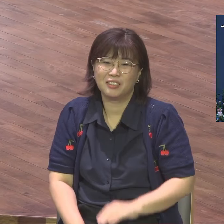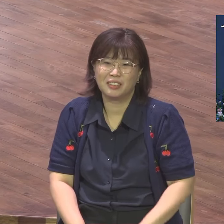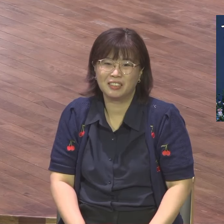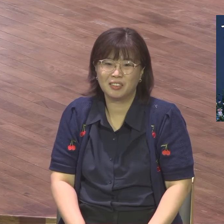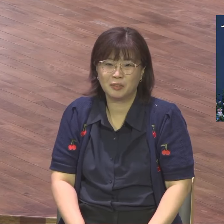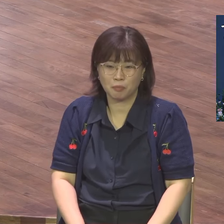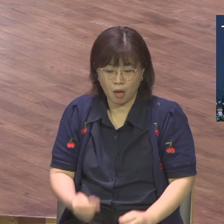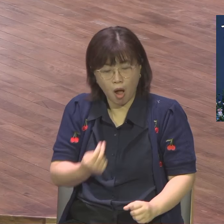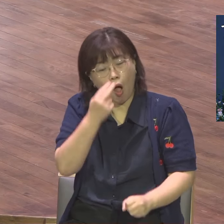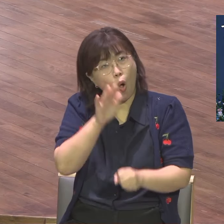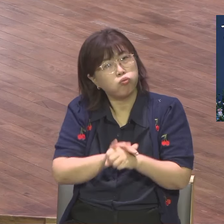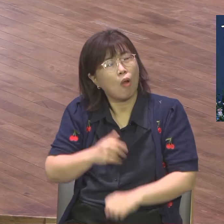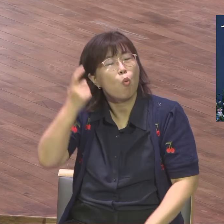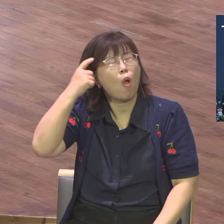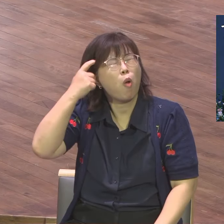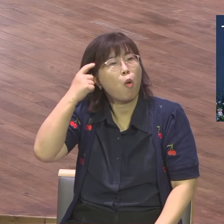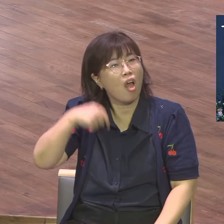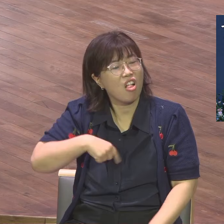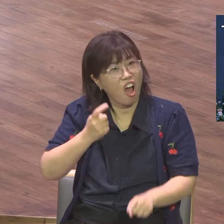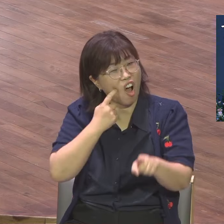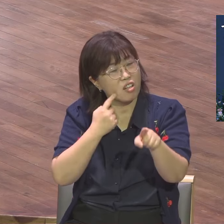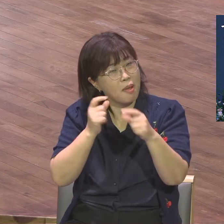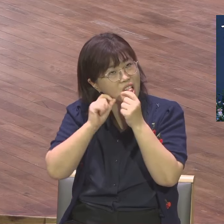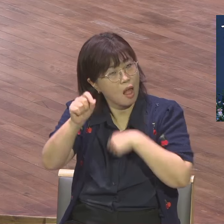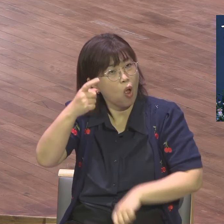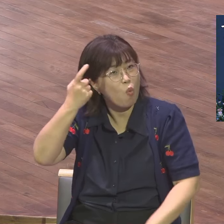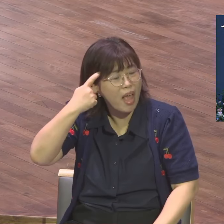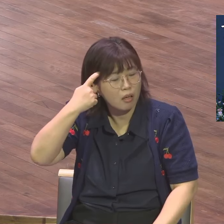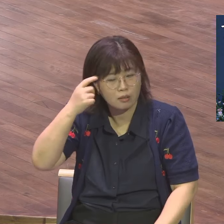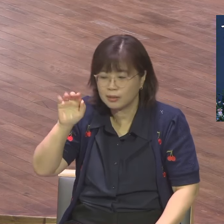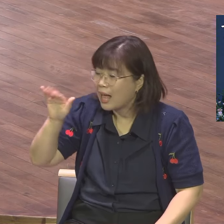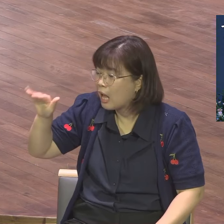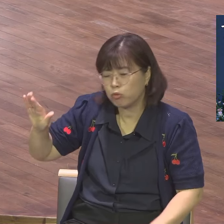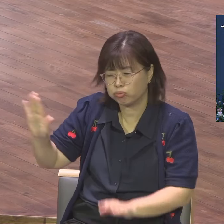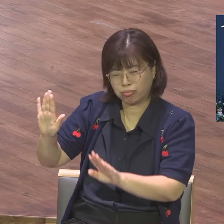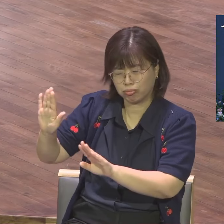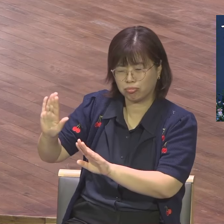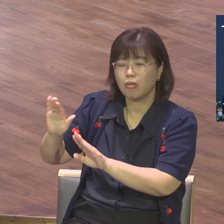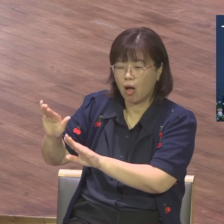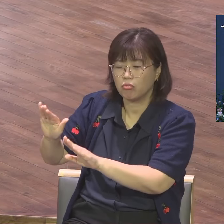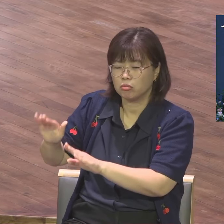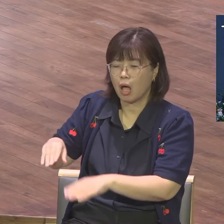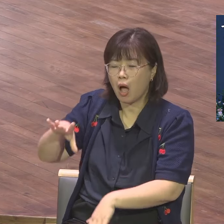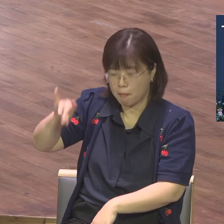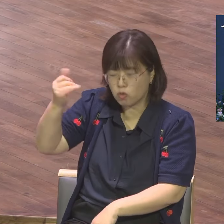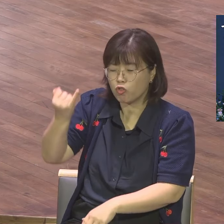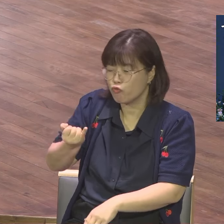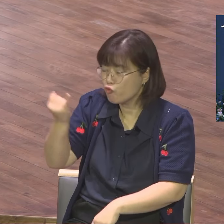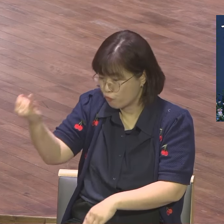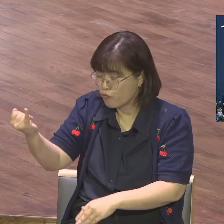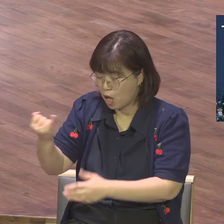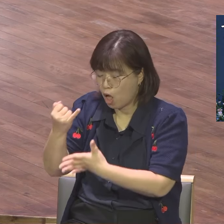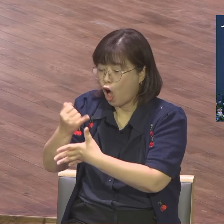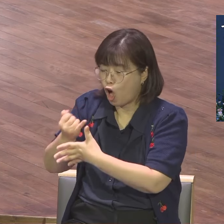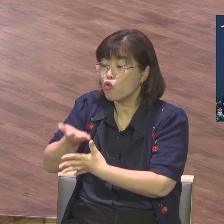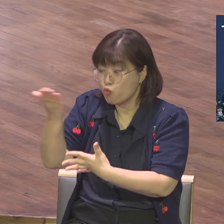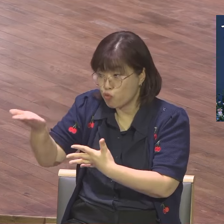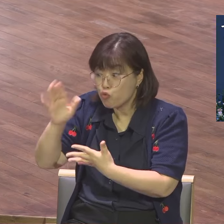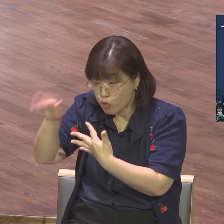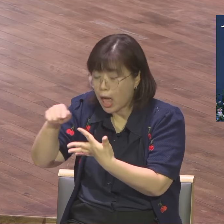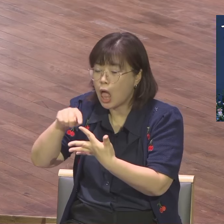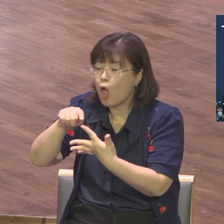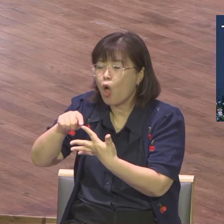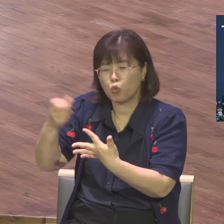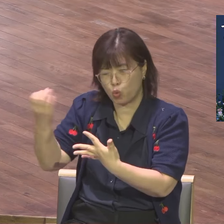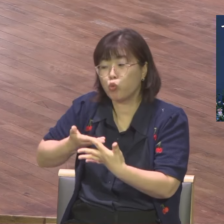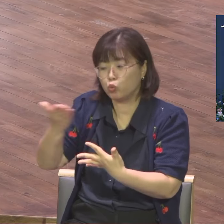너 7년만 더 일하면 내가 진짜 라헬을 줄게. 이래가지고